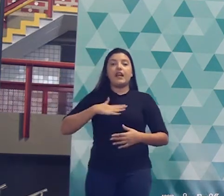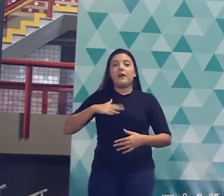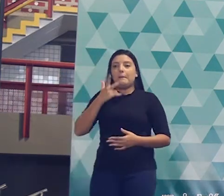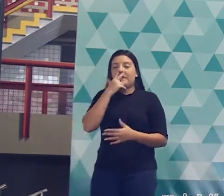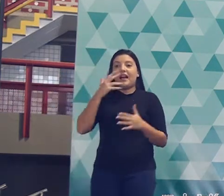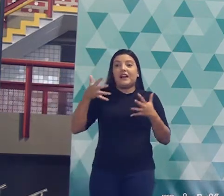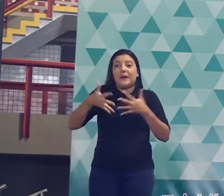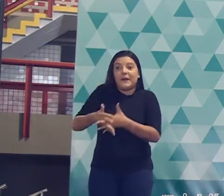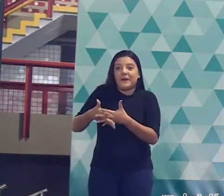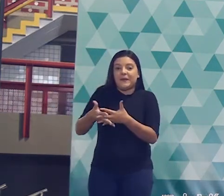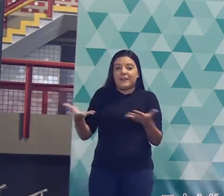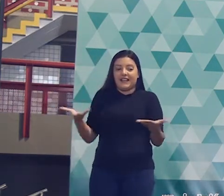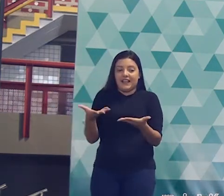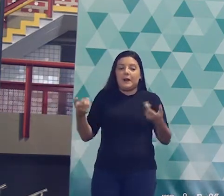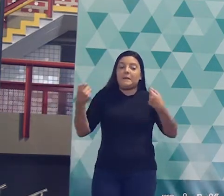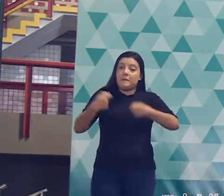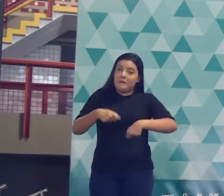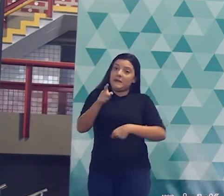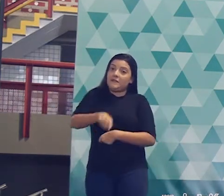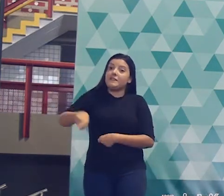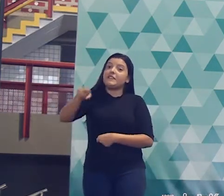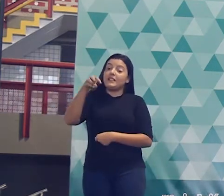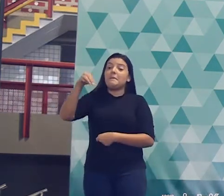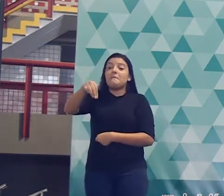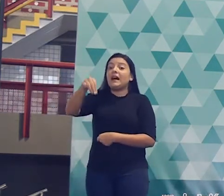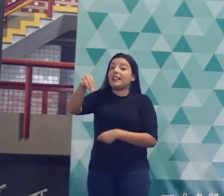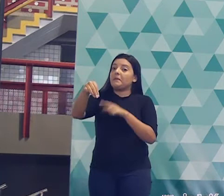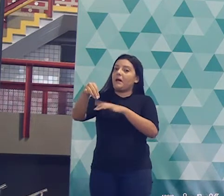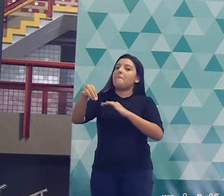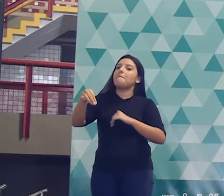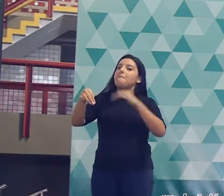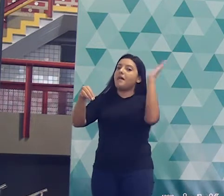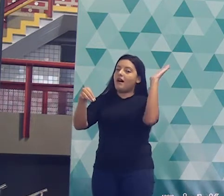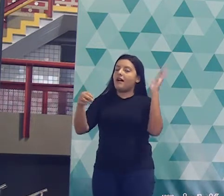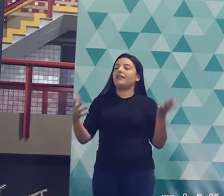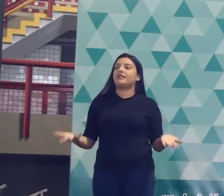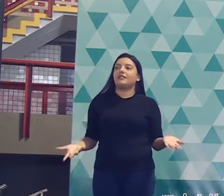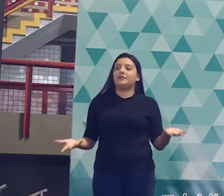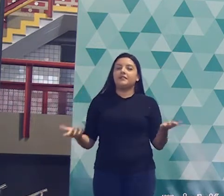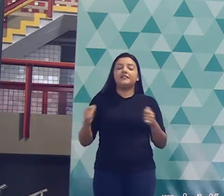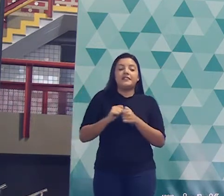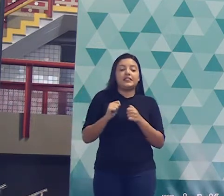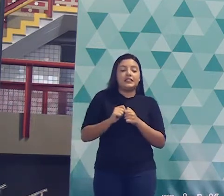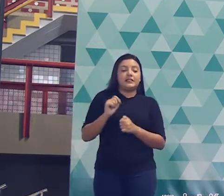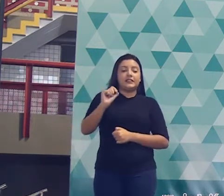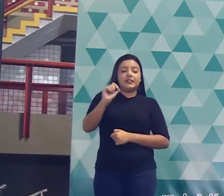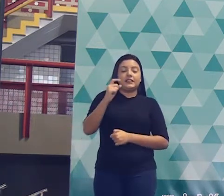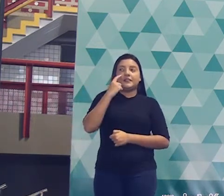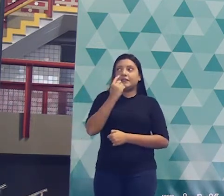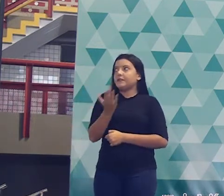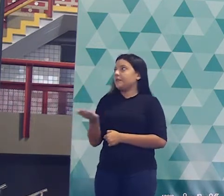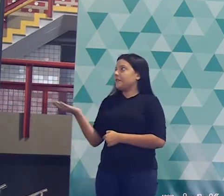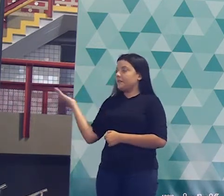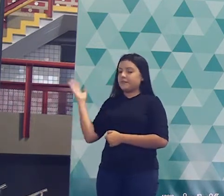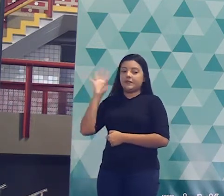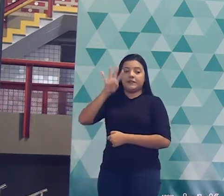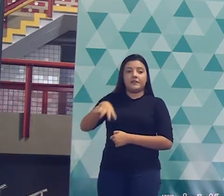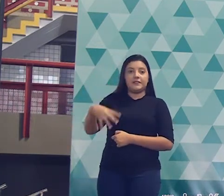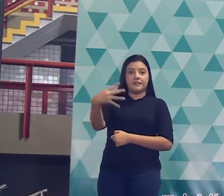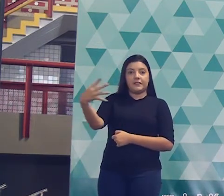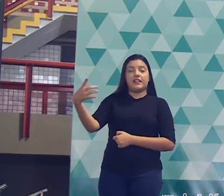né? Que é a parte que a gente vai precisar muito da matemática. Olha o que é que a gente vai precisar fazer agora, galerinha. Ó, se liga. Eu vou pegar